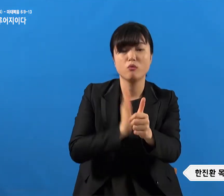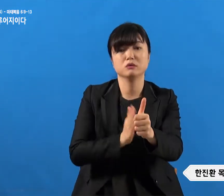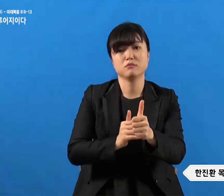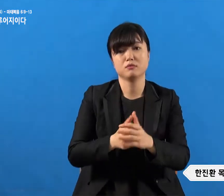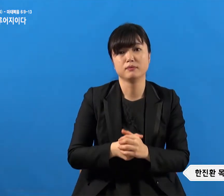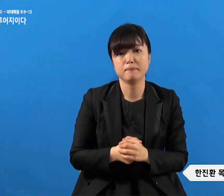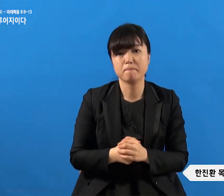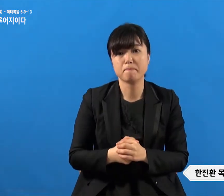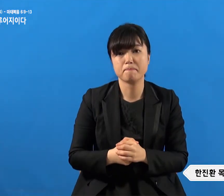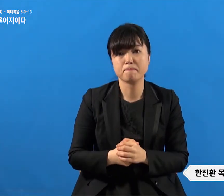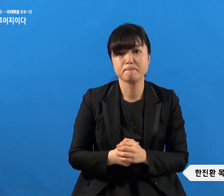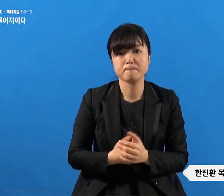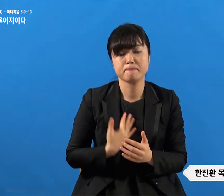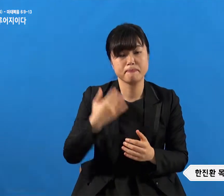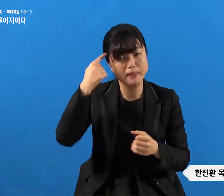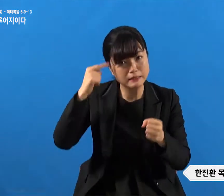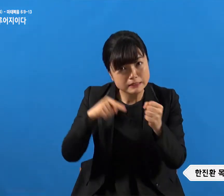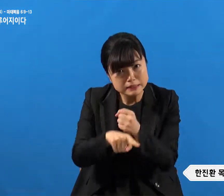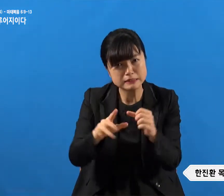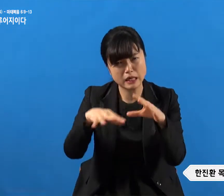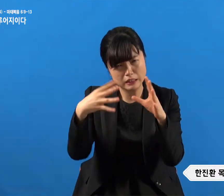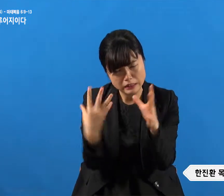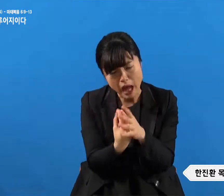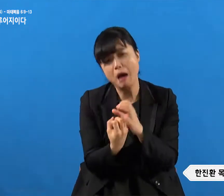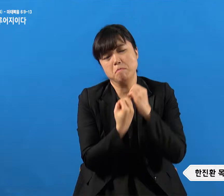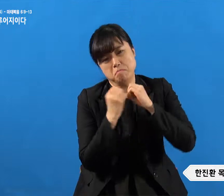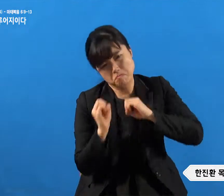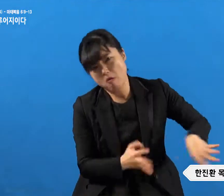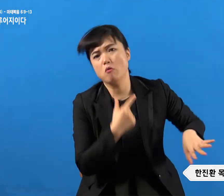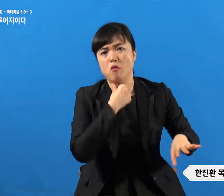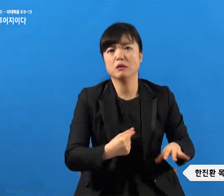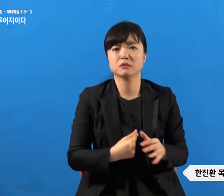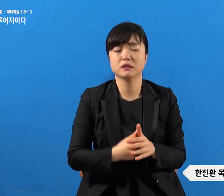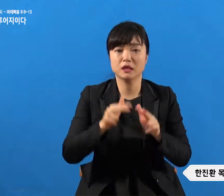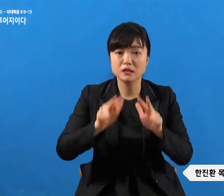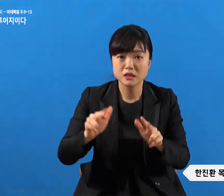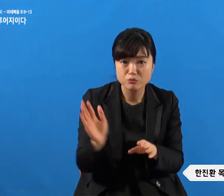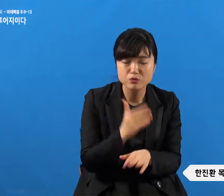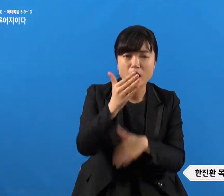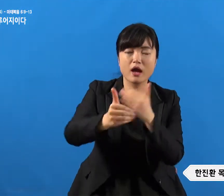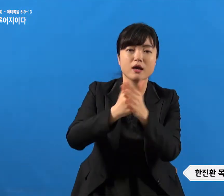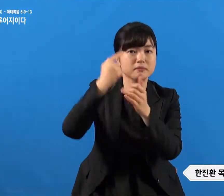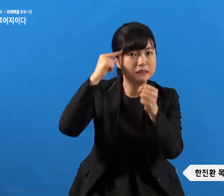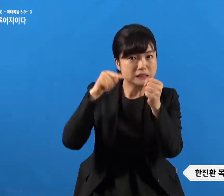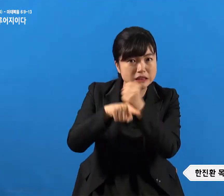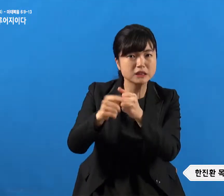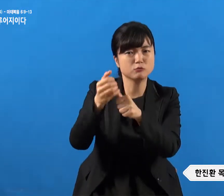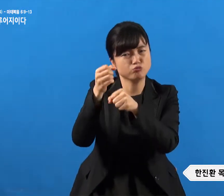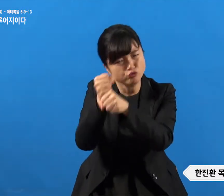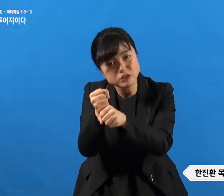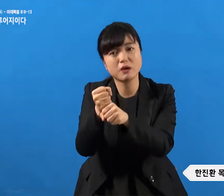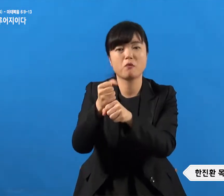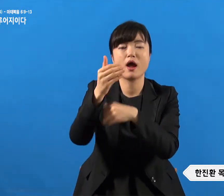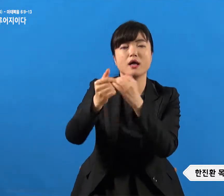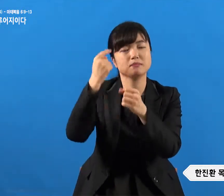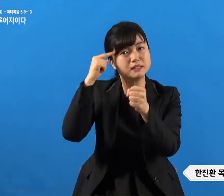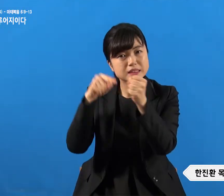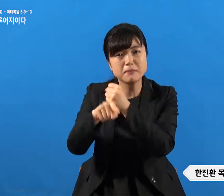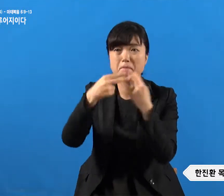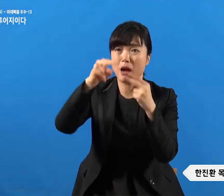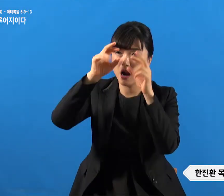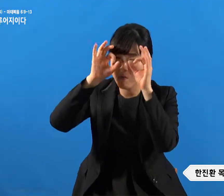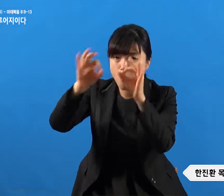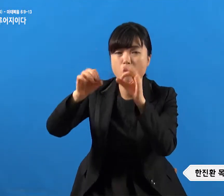기도하십시오. 내 뜻은 다 내려놓겠습니다. 이제는 하나님 뜻만을 붙들고 하나님